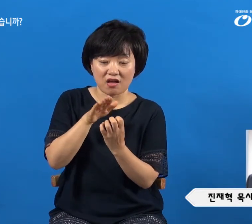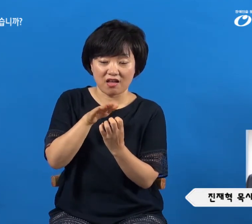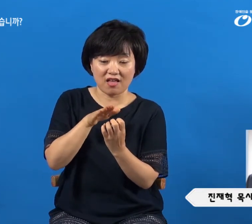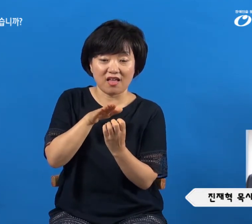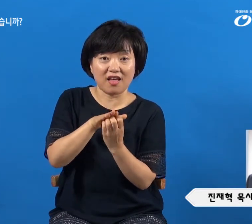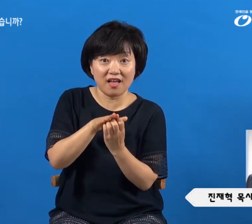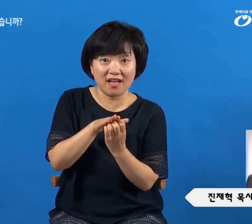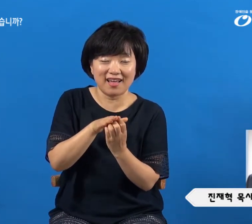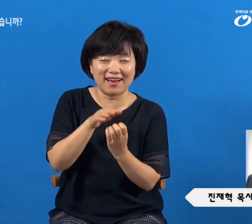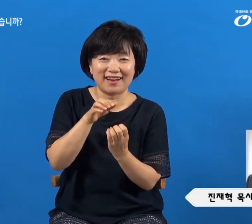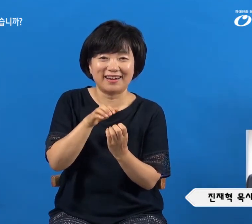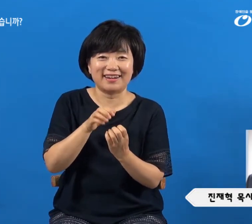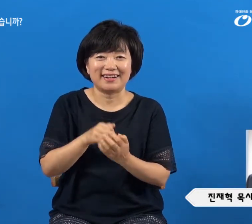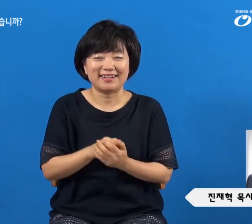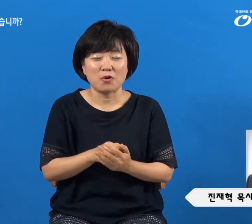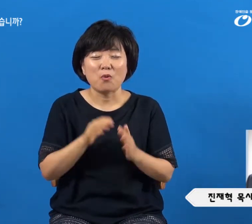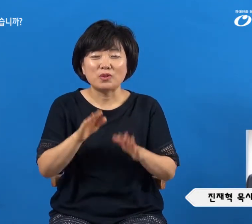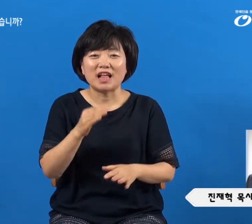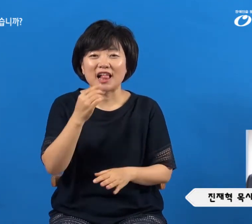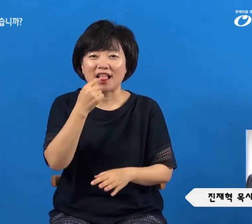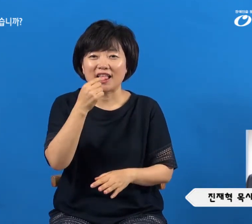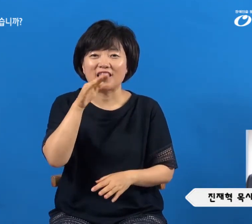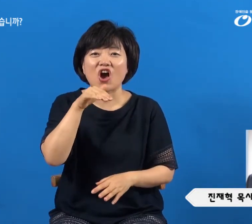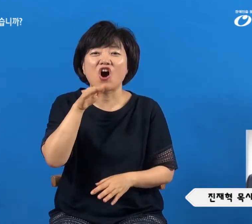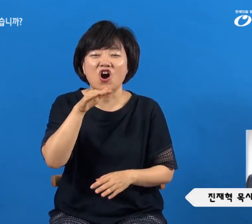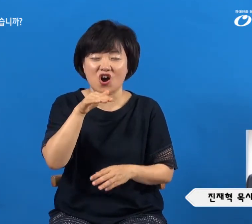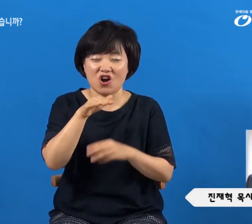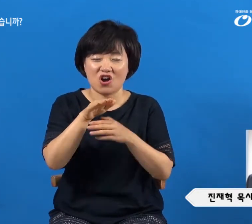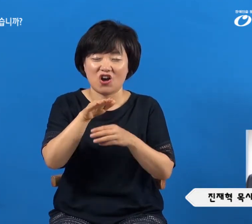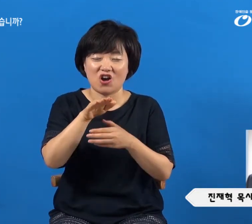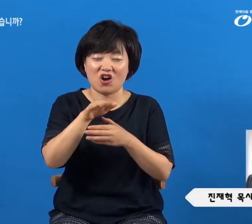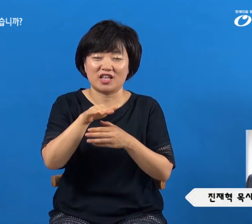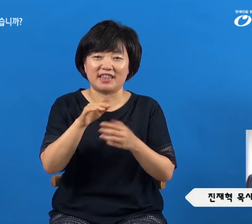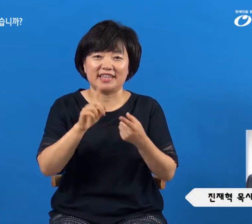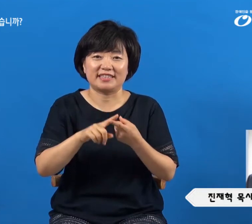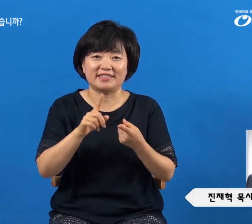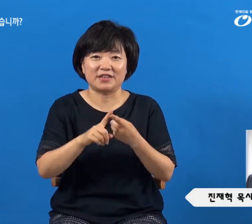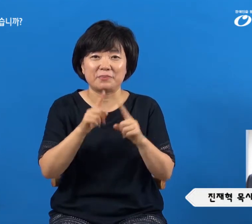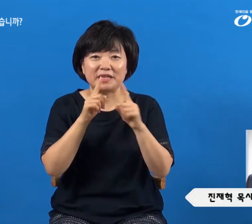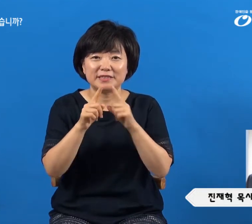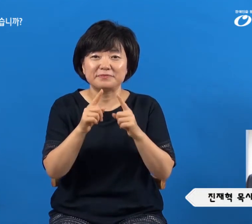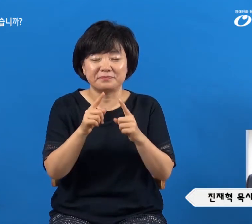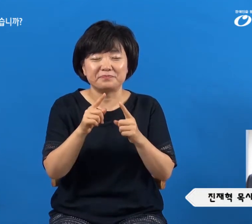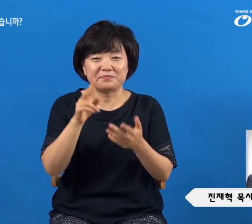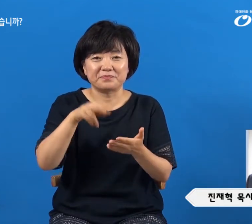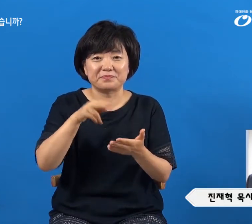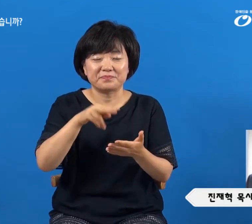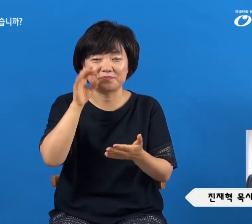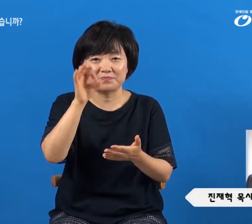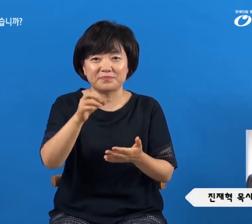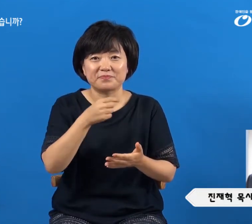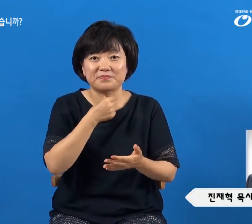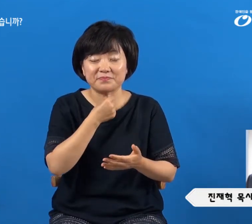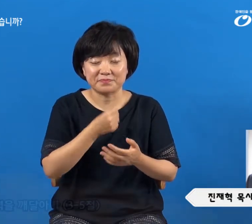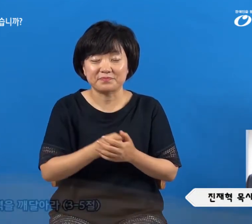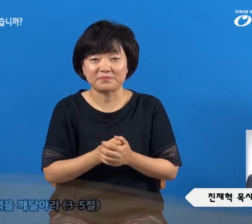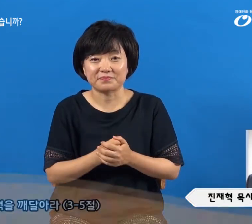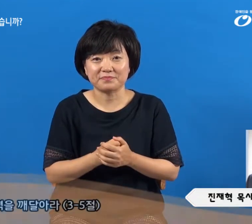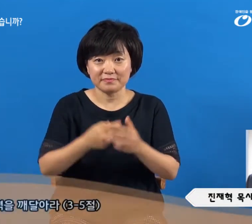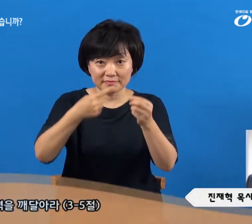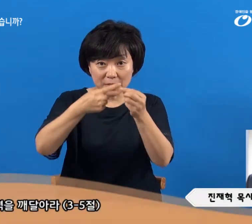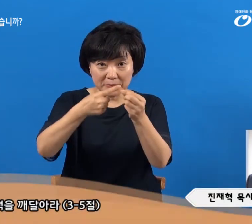마시고요. 오늘은 그 혀에 대해서 하나님 말씀을 함께 나누고자 합니다. 첫